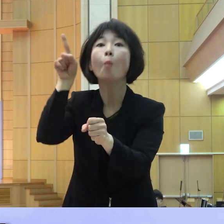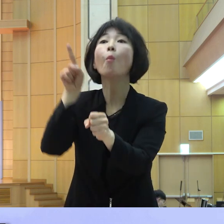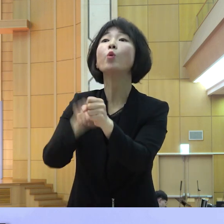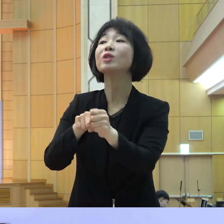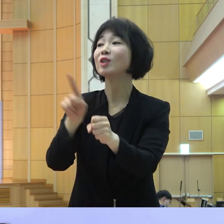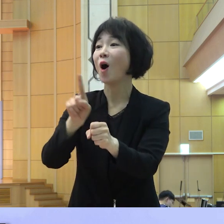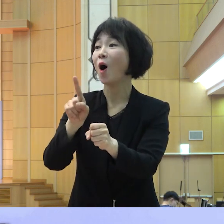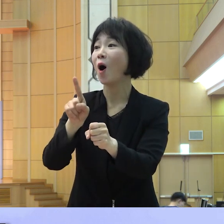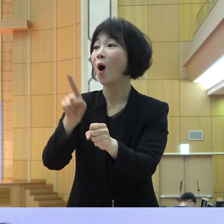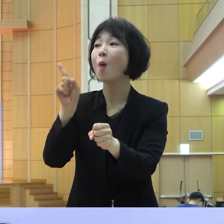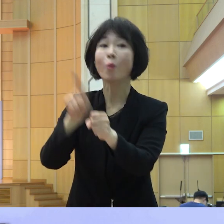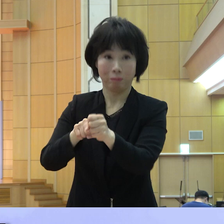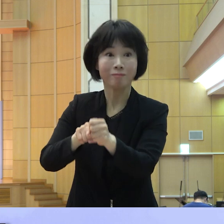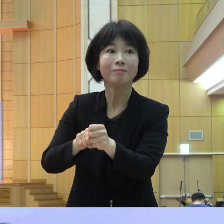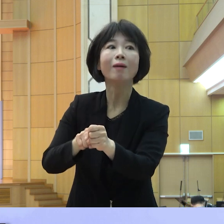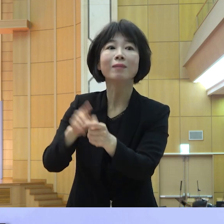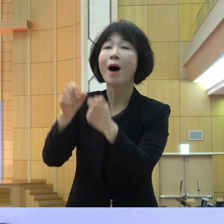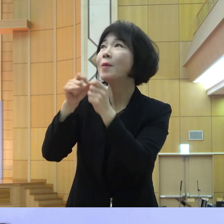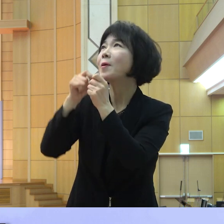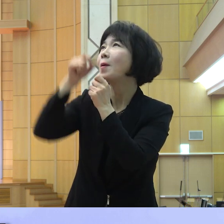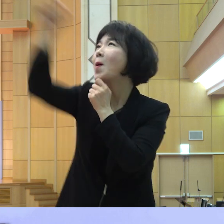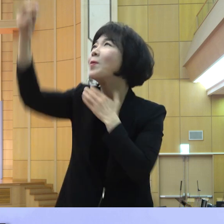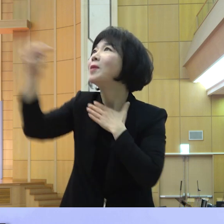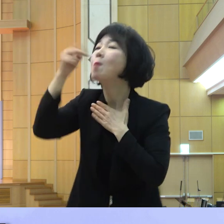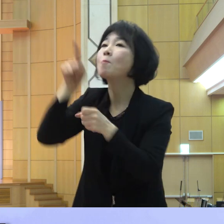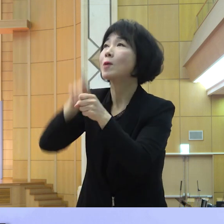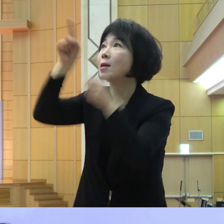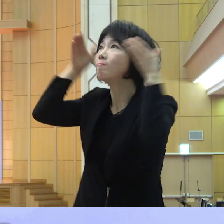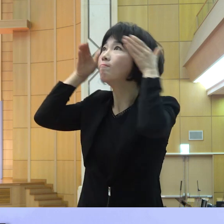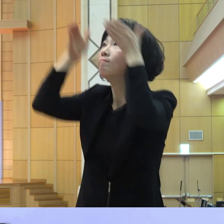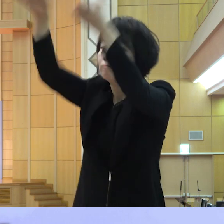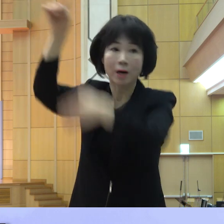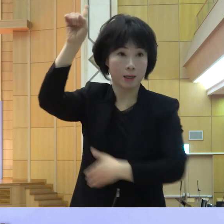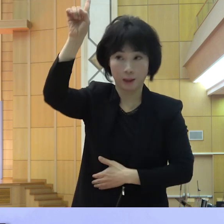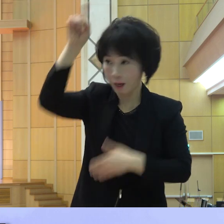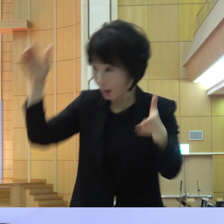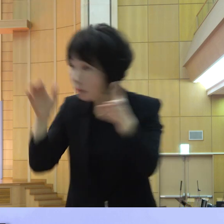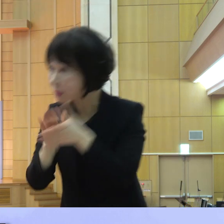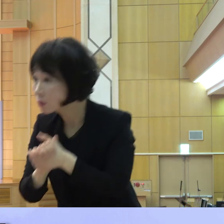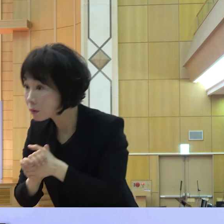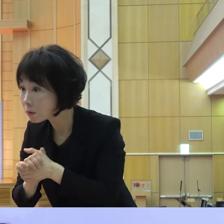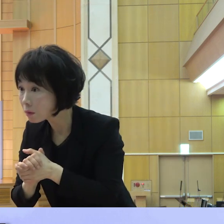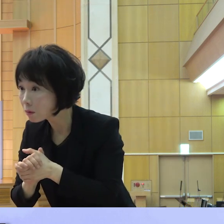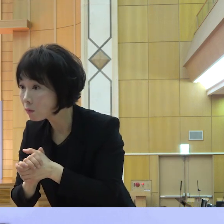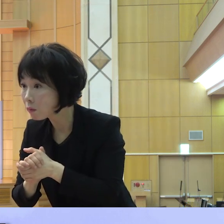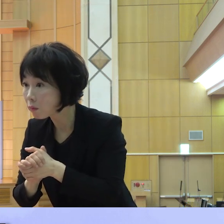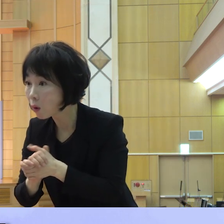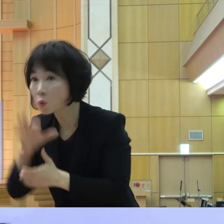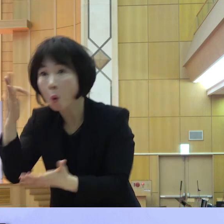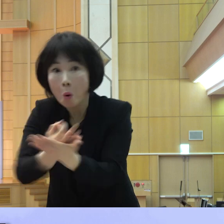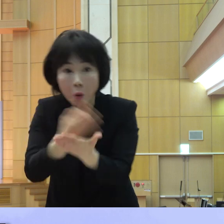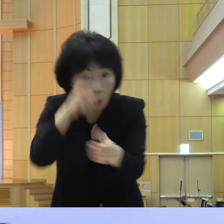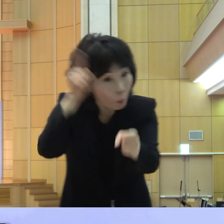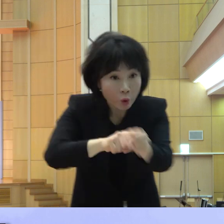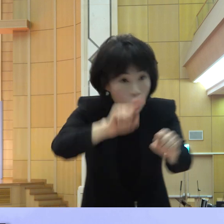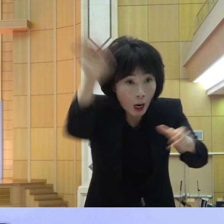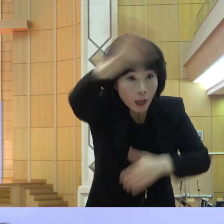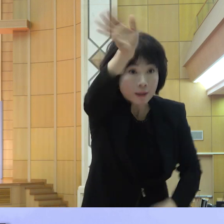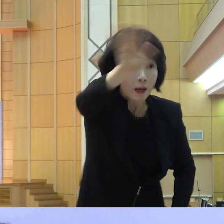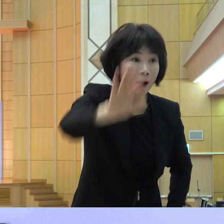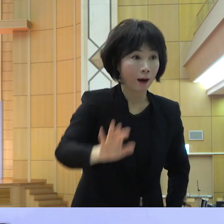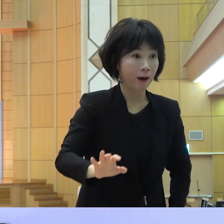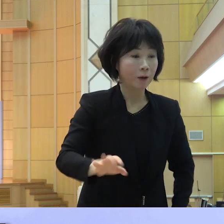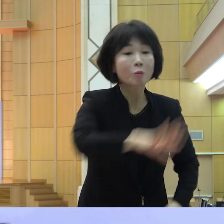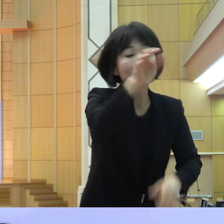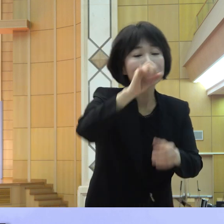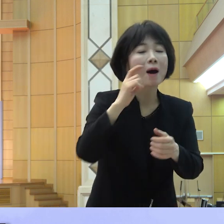꽃이 꽃을 피우기 위해서 꽃 피우는 게 아니고, 예쁘기 위해서 아름답기 위해서 꽃 피우는 게 아니라 열매 맺기 위해서 꽃